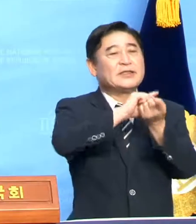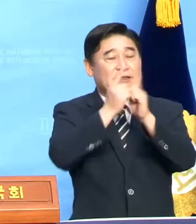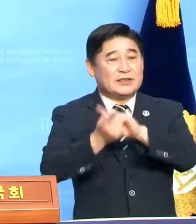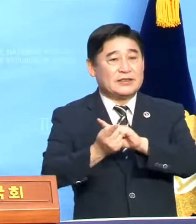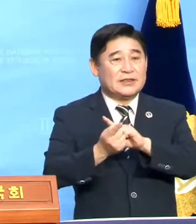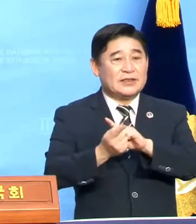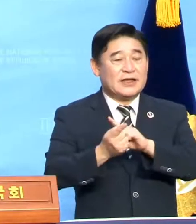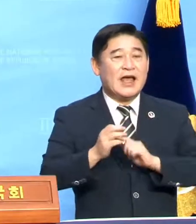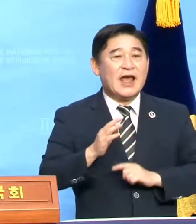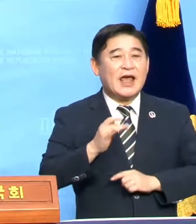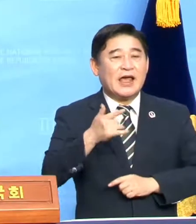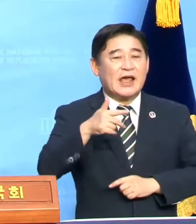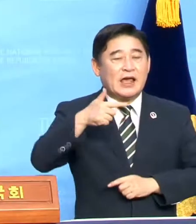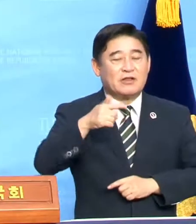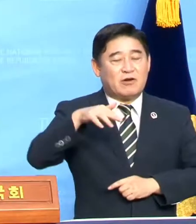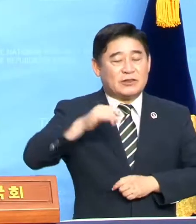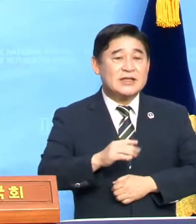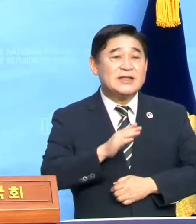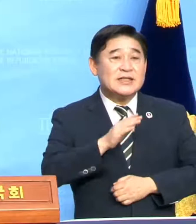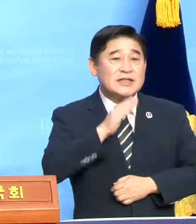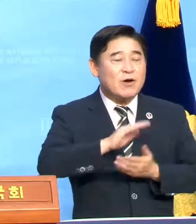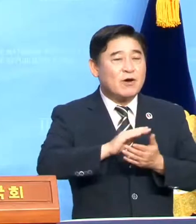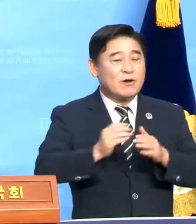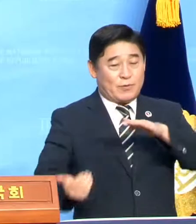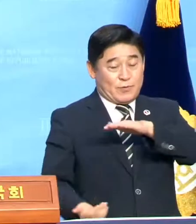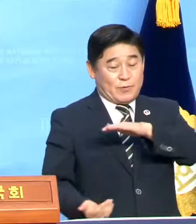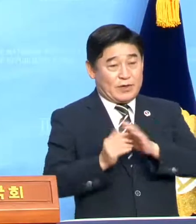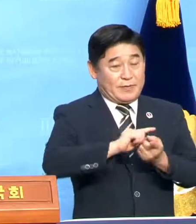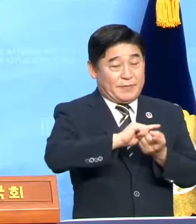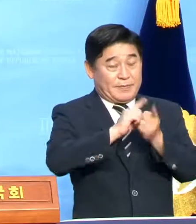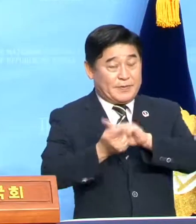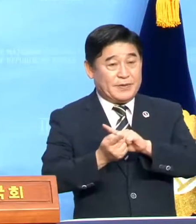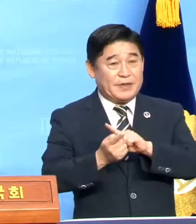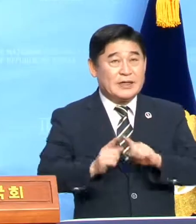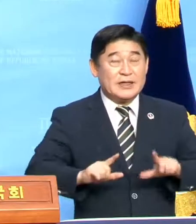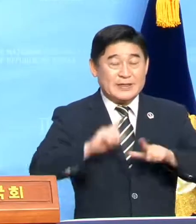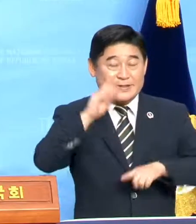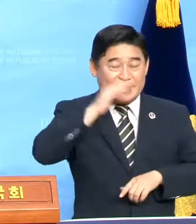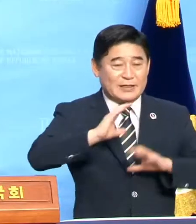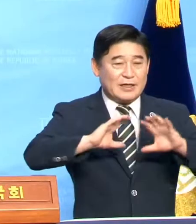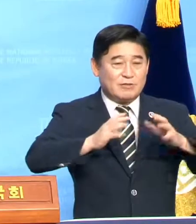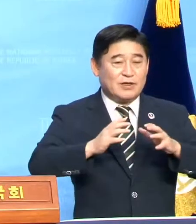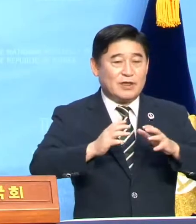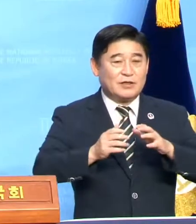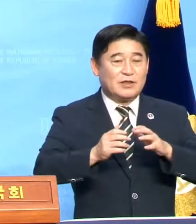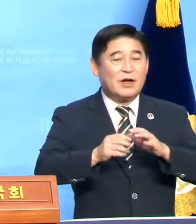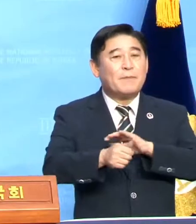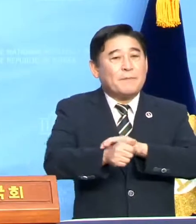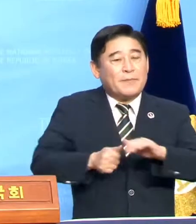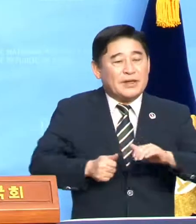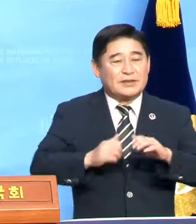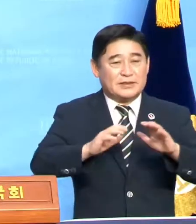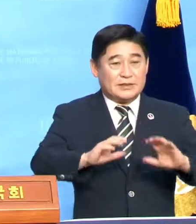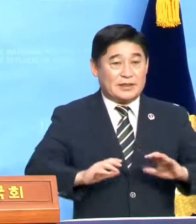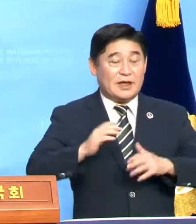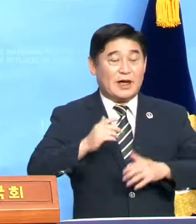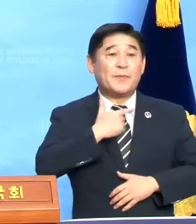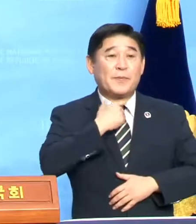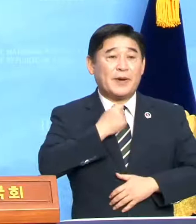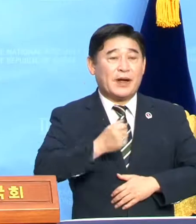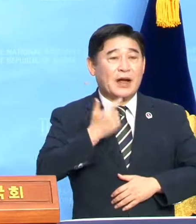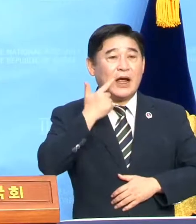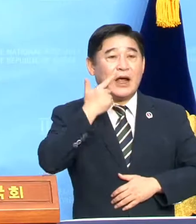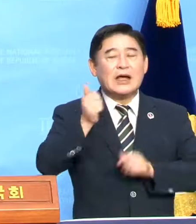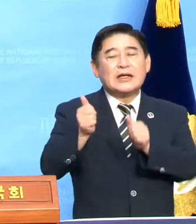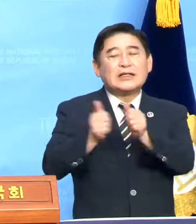에너지를 정의롭게 전환하고 기우 악당 국가와의 오명에서 벗어나는 세상입니다 가부장적인